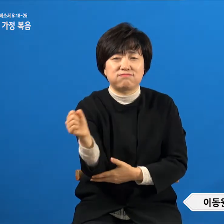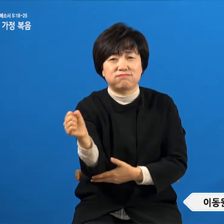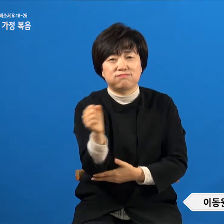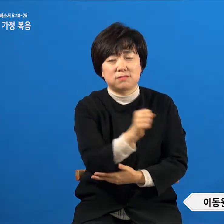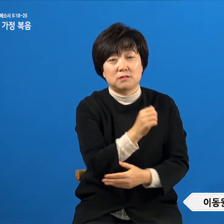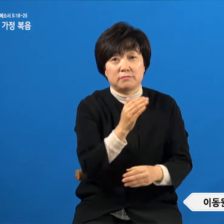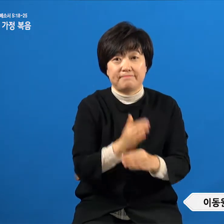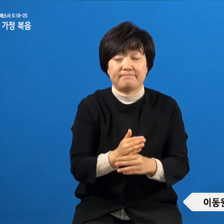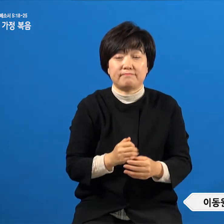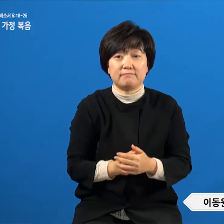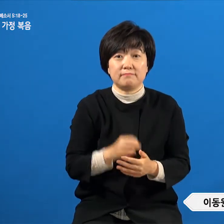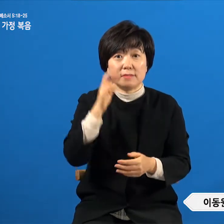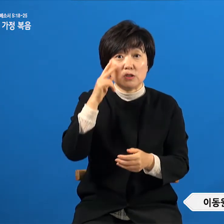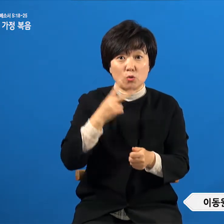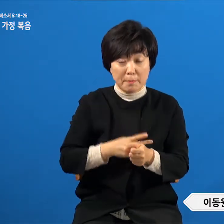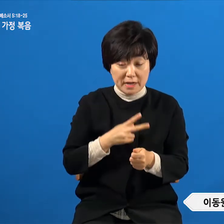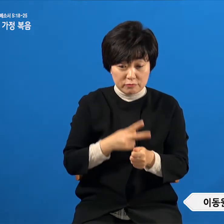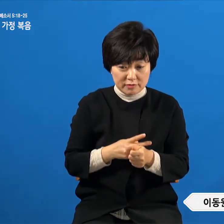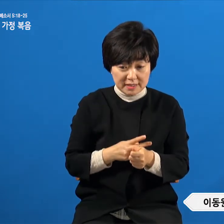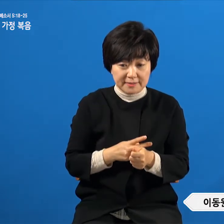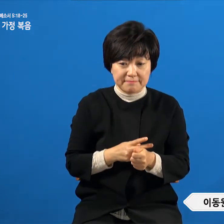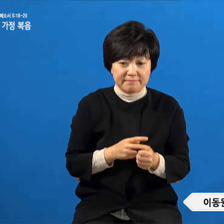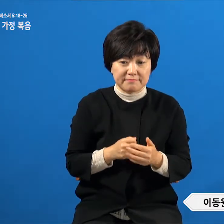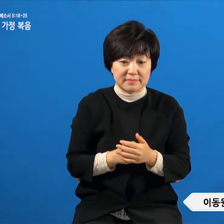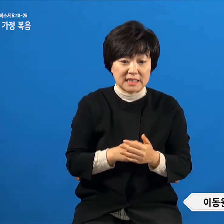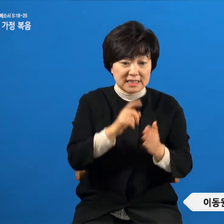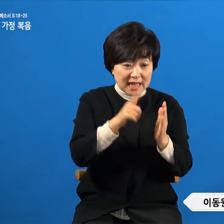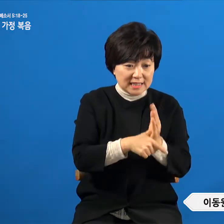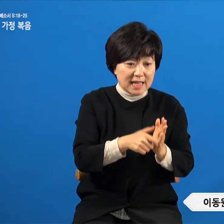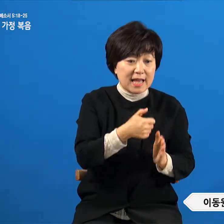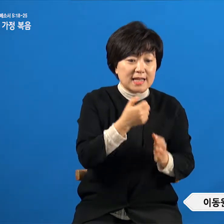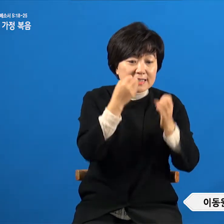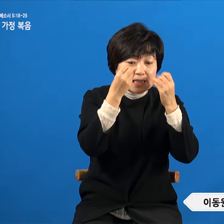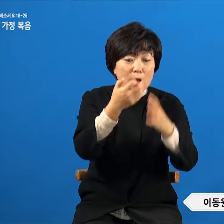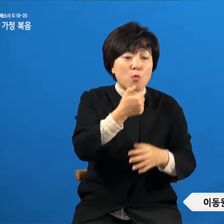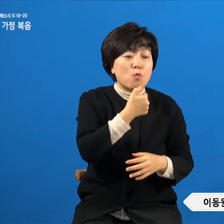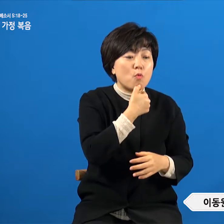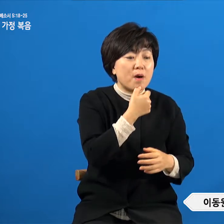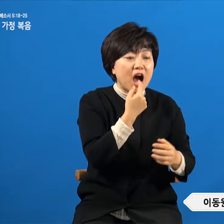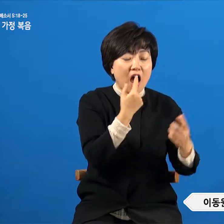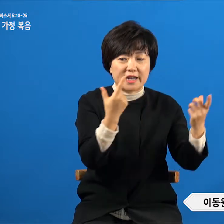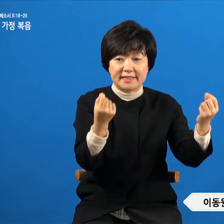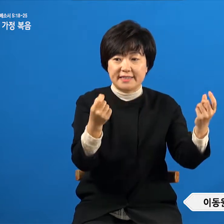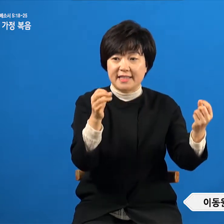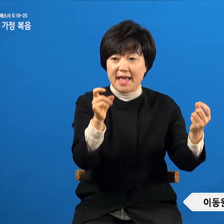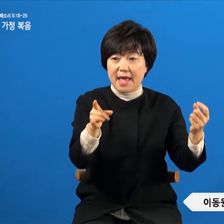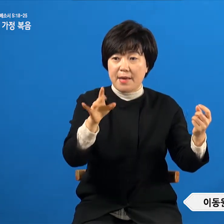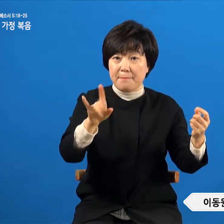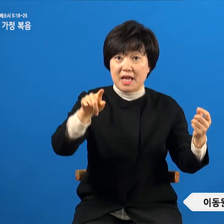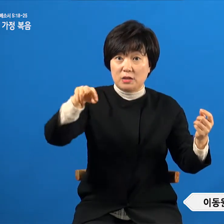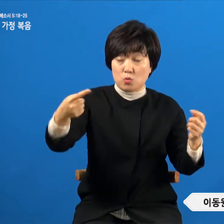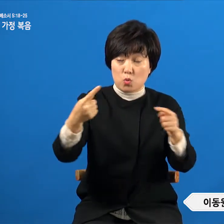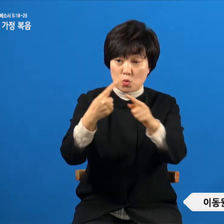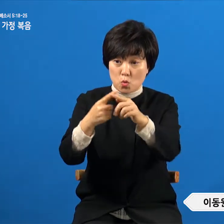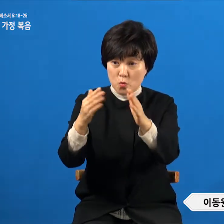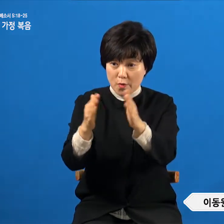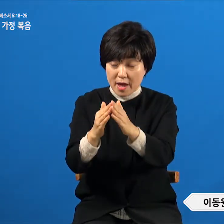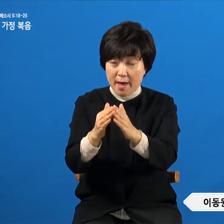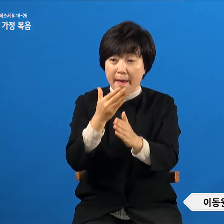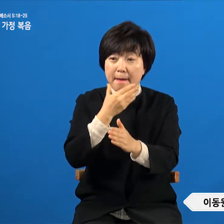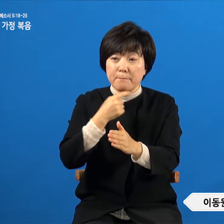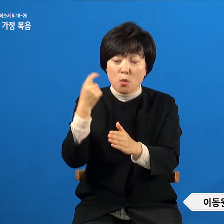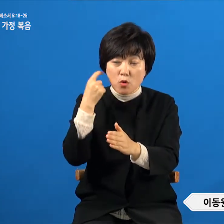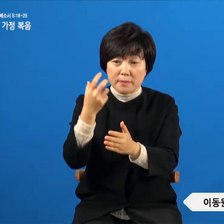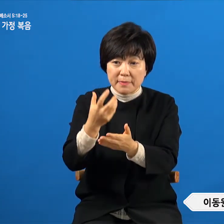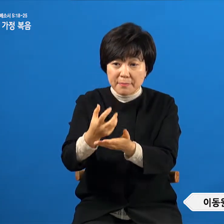1세기에 바울은 그 당시 새로운 로마로 불리워지던 에베소 도시에 복음을 받아들이고 새로운 삶을